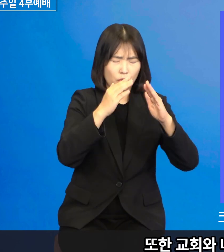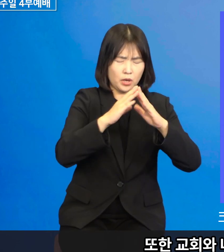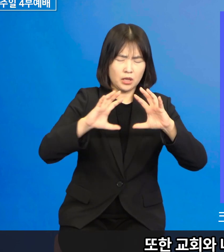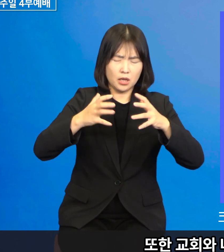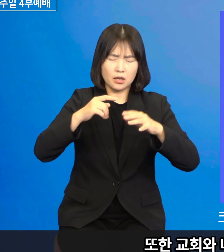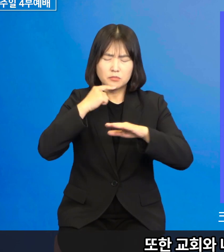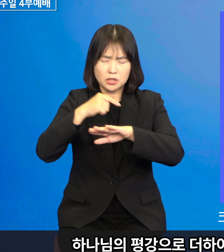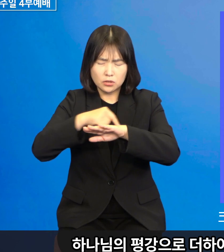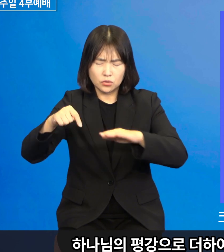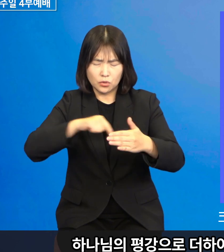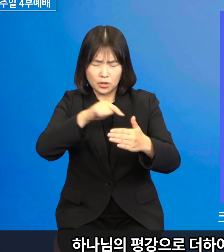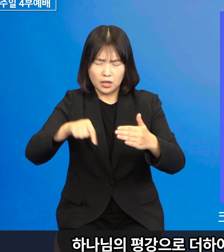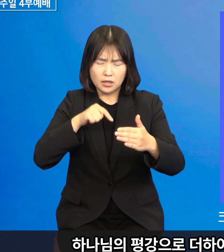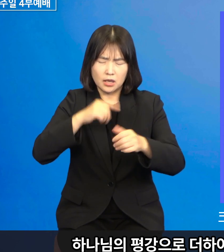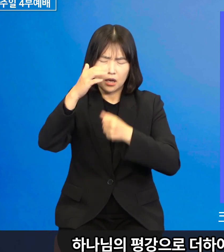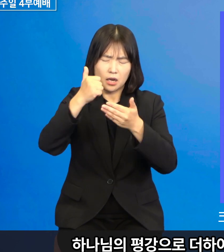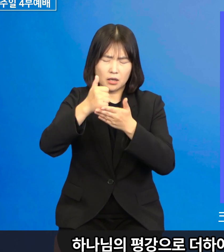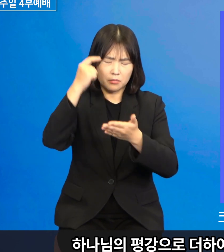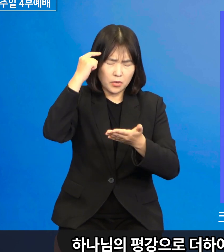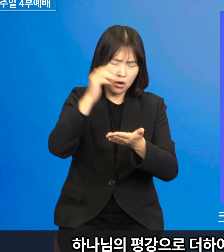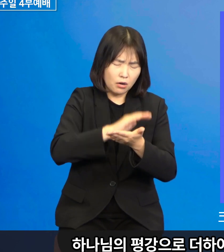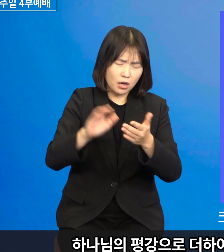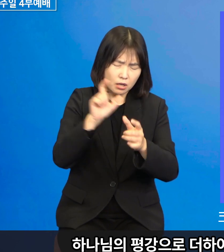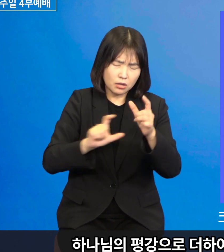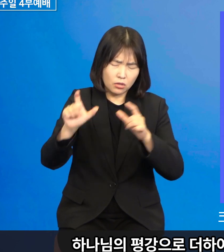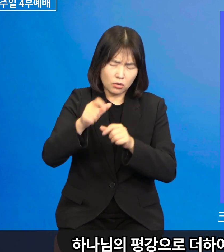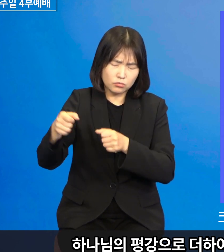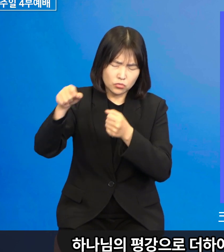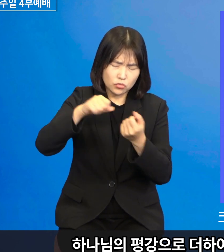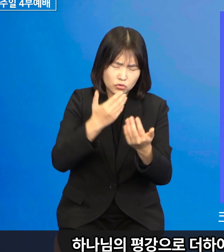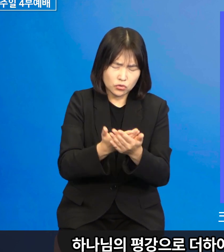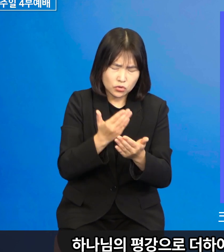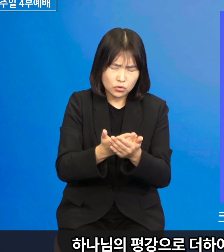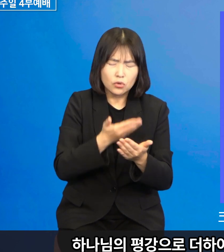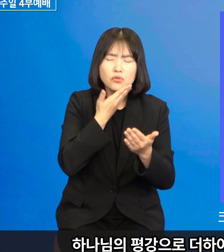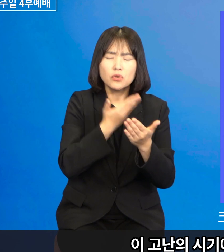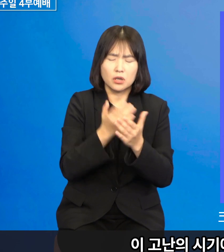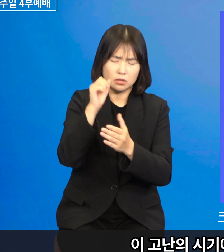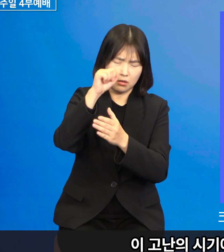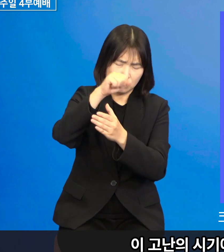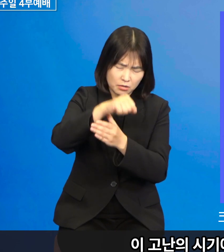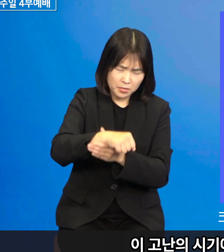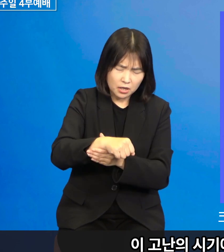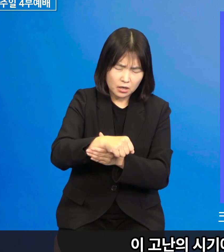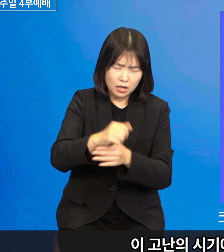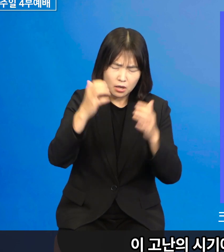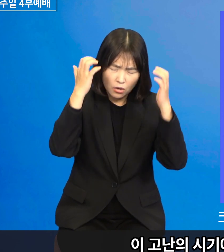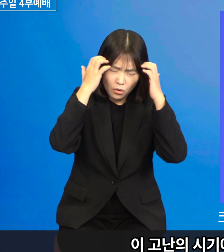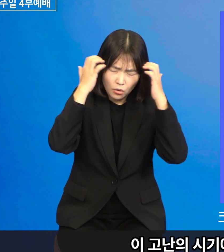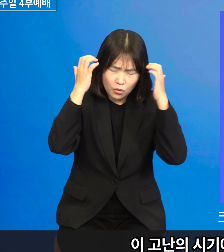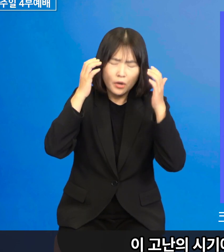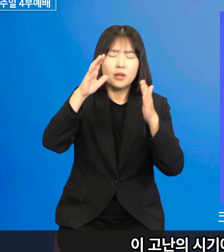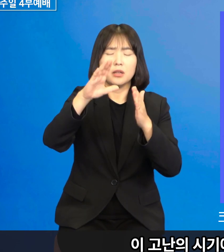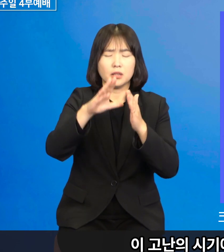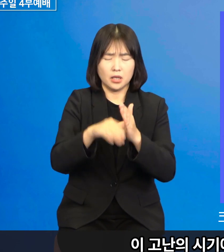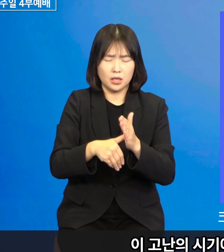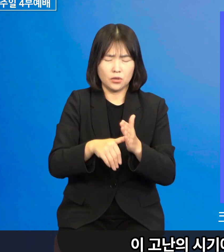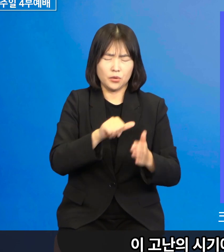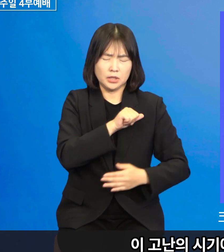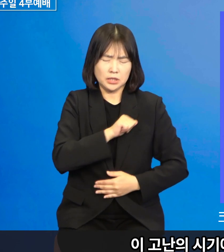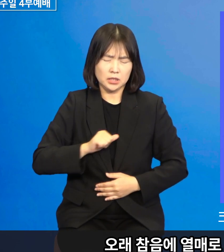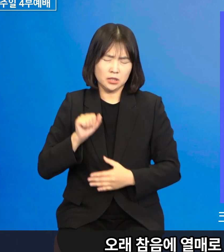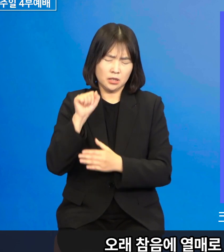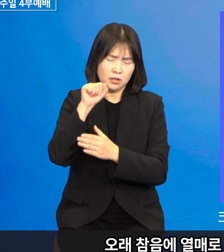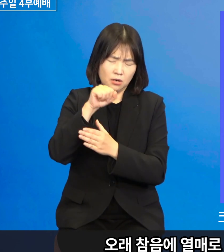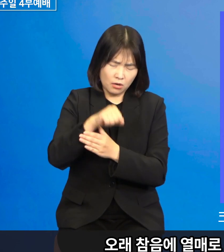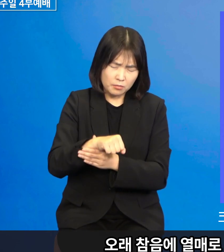민족 가운데 하나님의 평강으로 더하여 주시며 하나님 귀한 열매가 이 고난의 시기에도 인내의